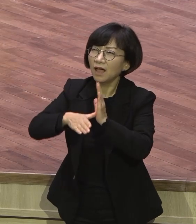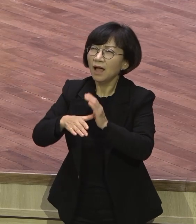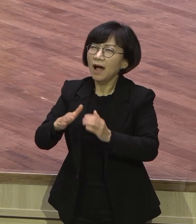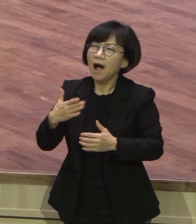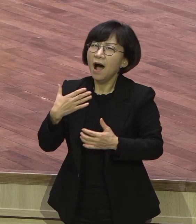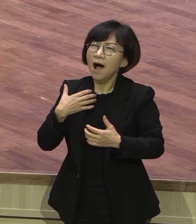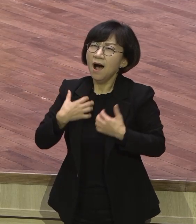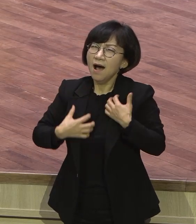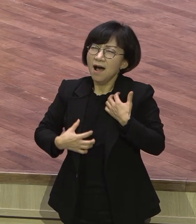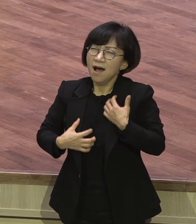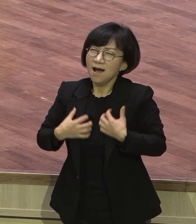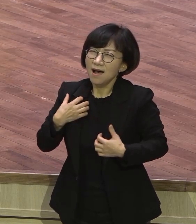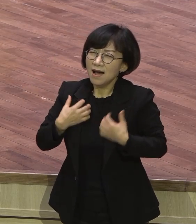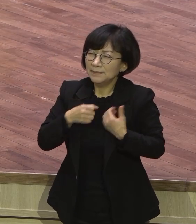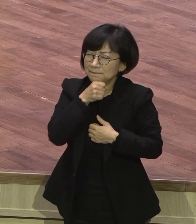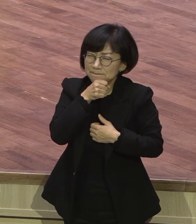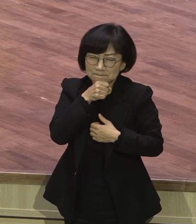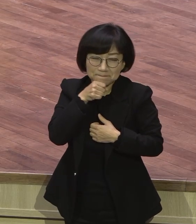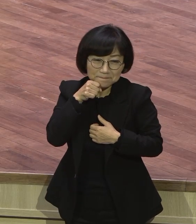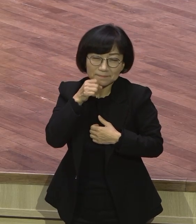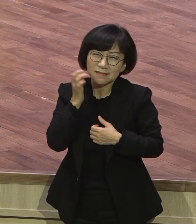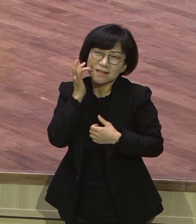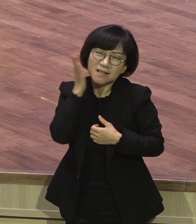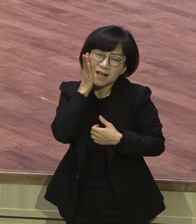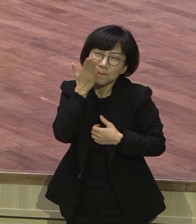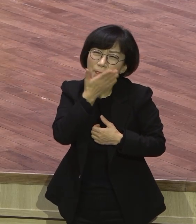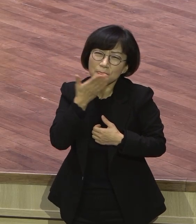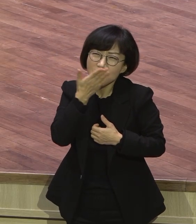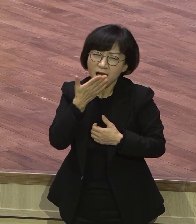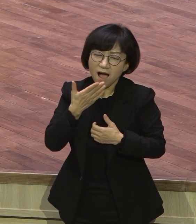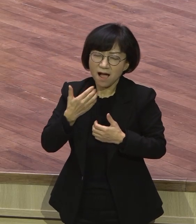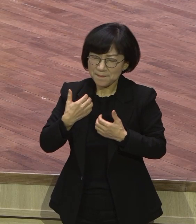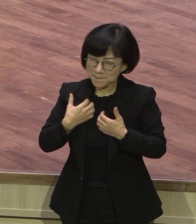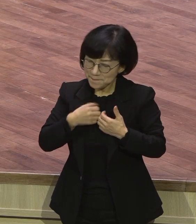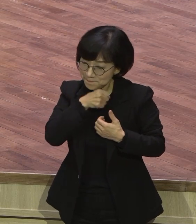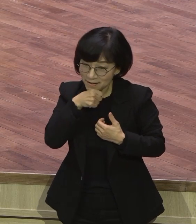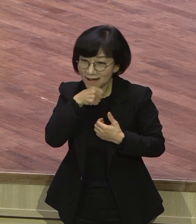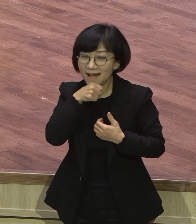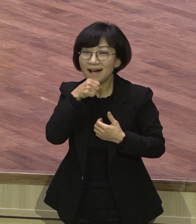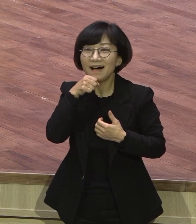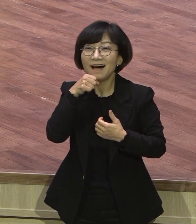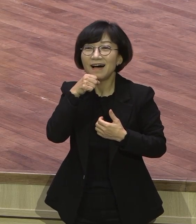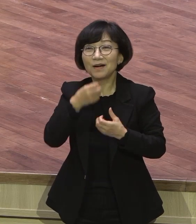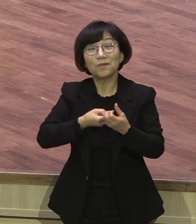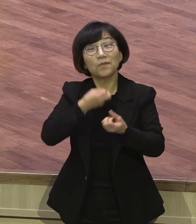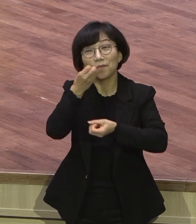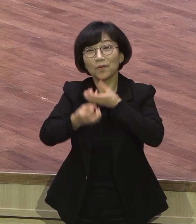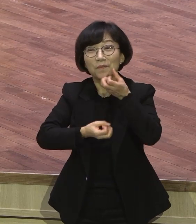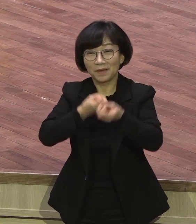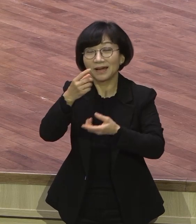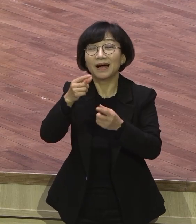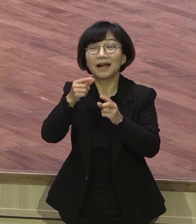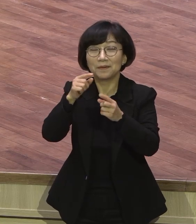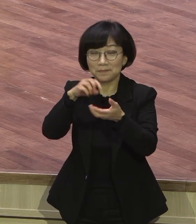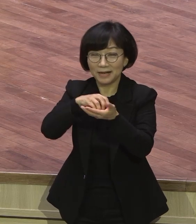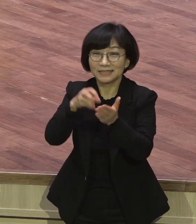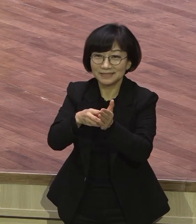꿀보다 더 달달하고 고백할 정도 이 말이 무슨 말입니까 우리 삶 속에 말씀을 통하여